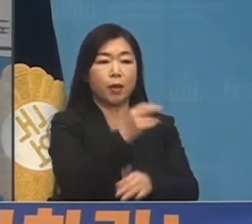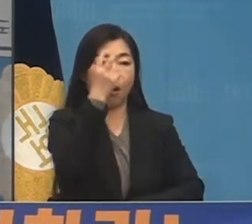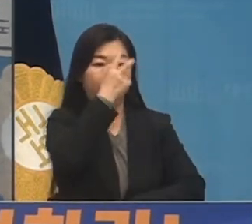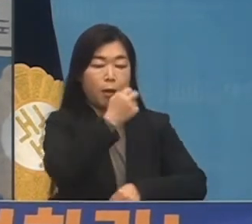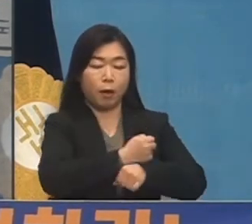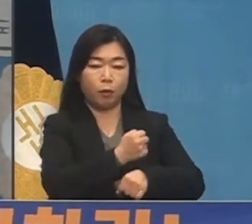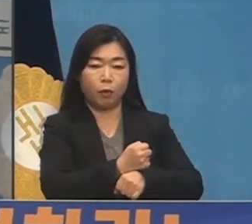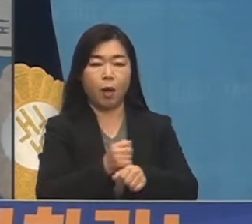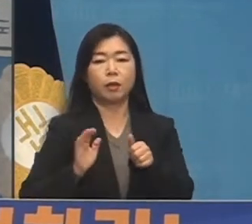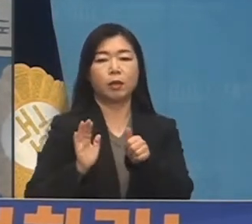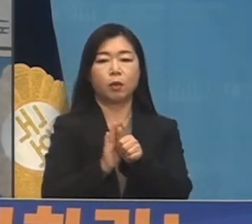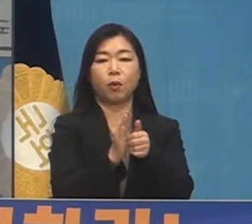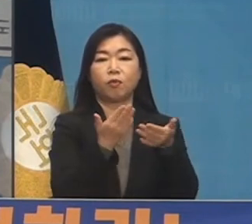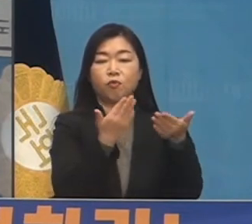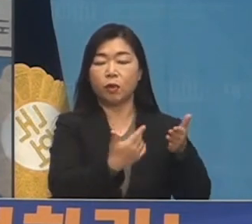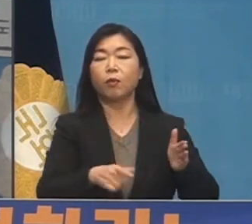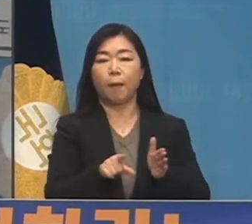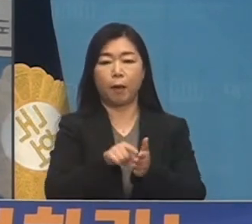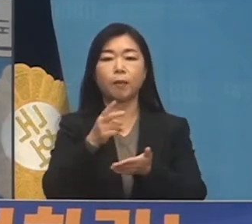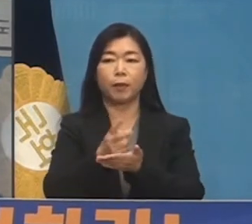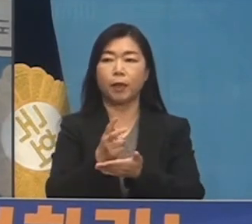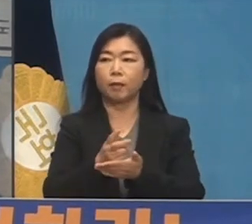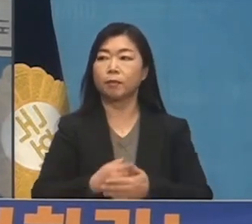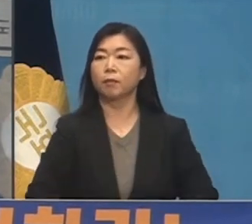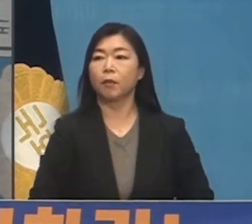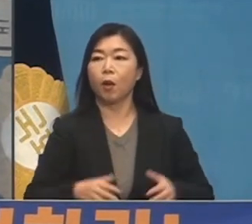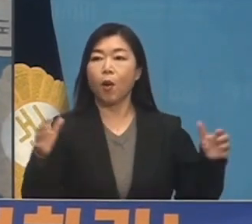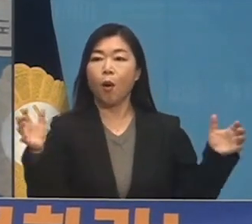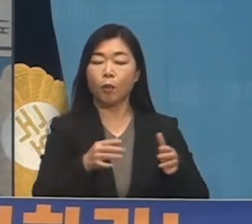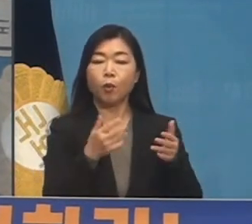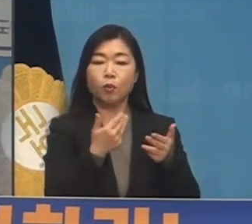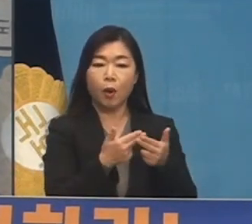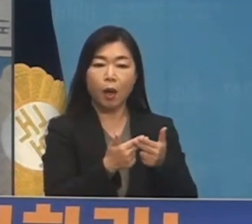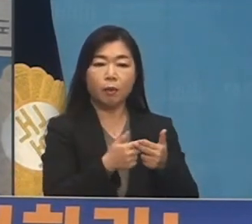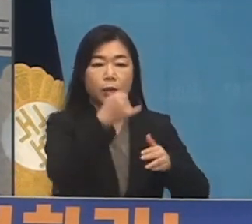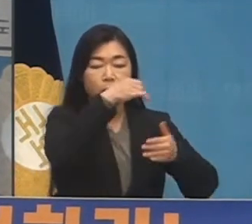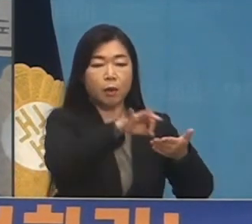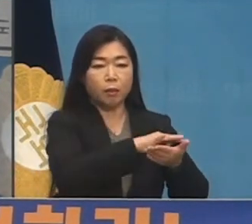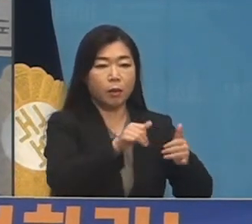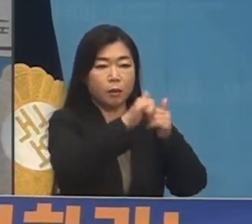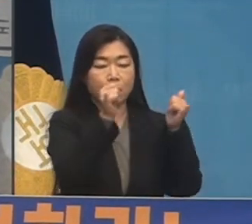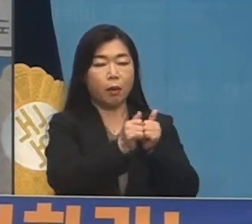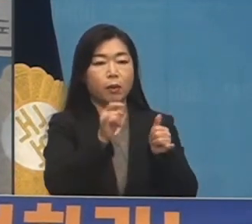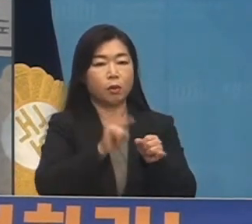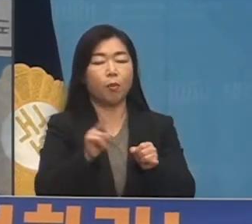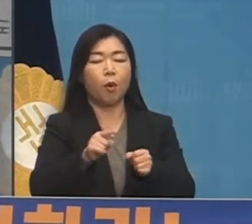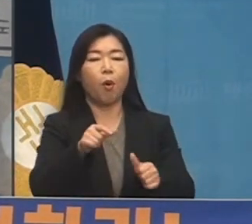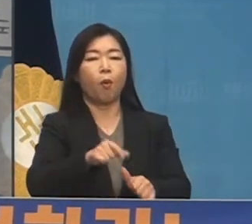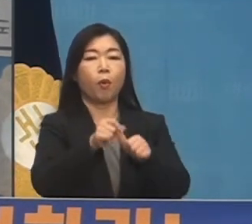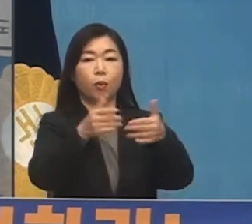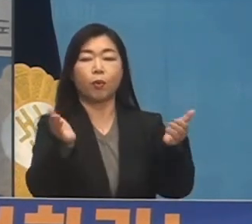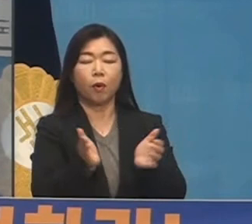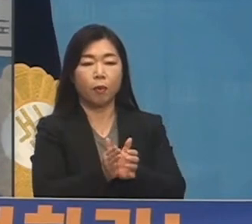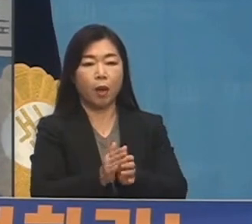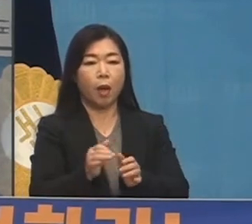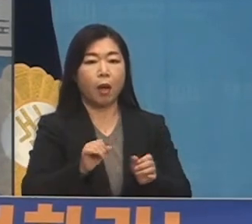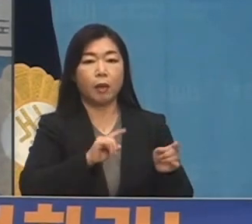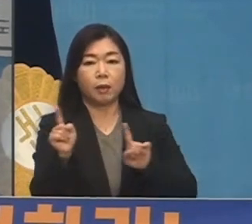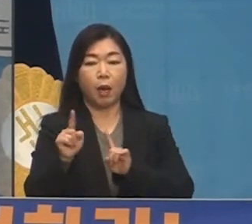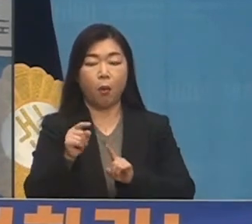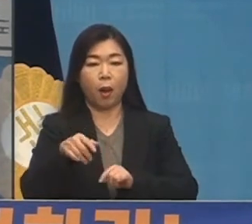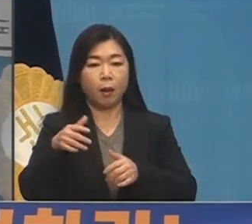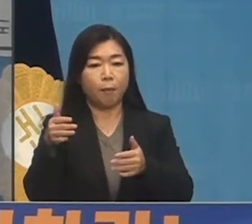관리하고 지원하기 위한 것입니다. 협동조합은 기재부, 사회적 기업은 고용노동부, 자활기업은 복지부가